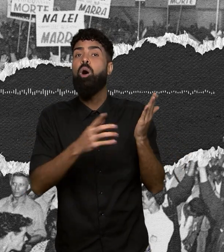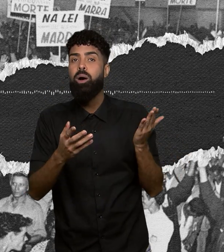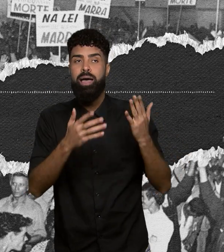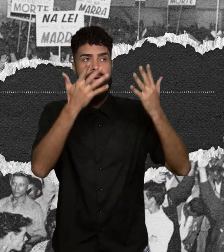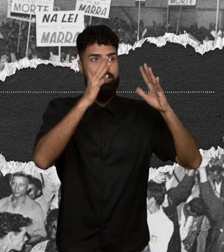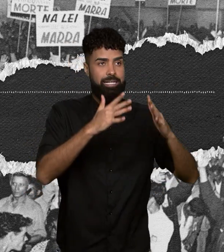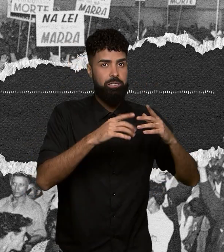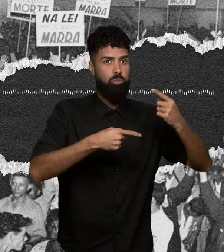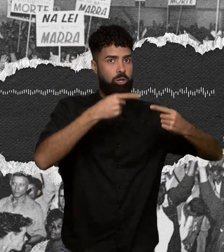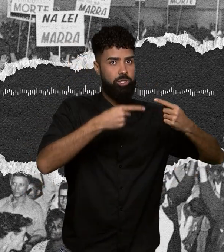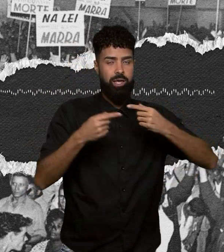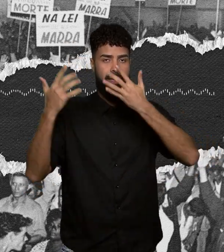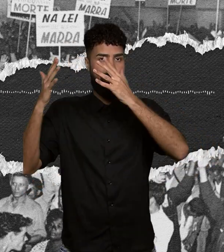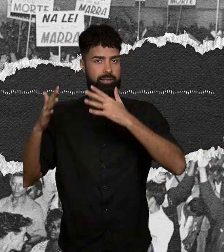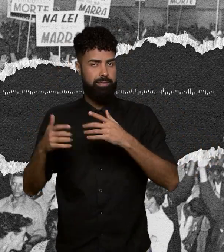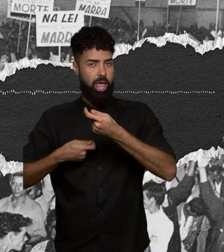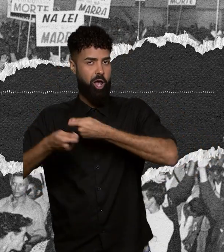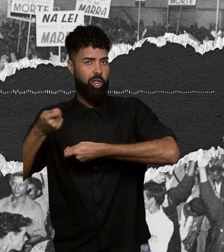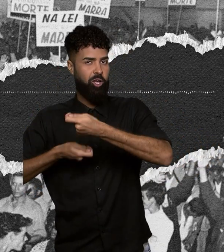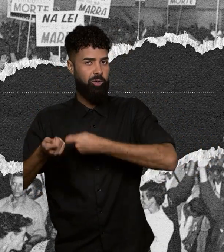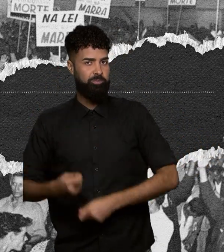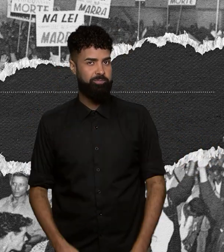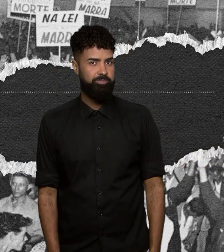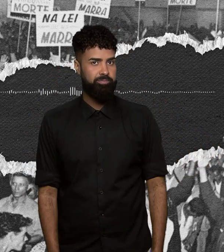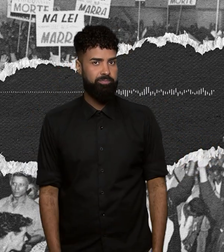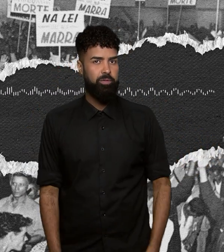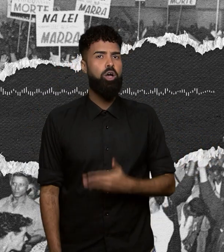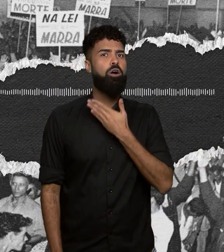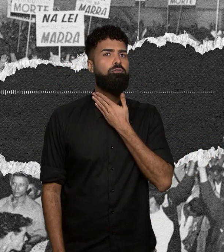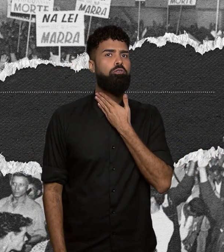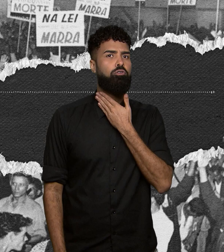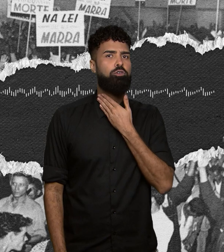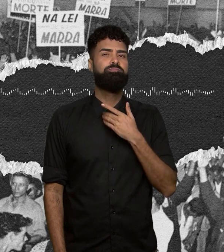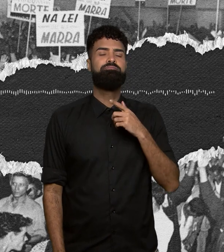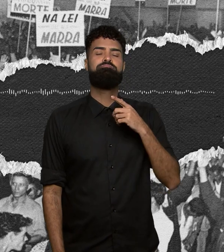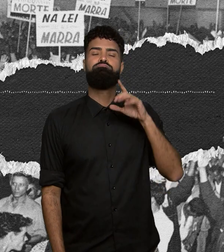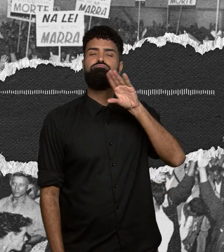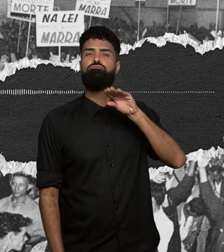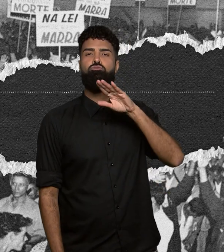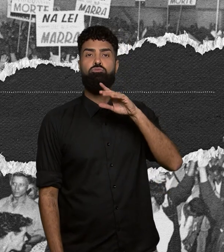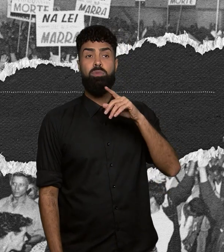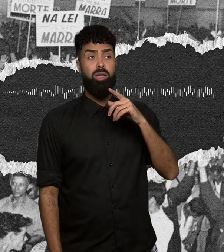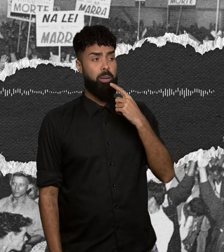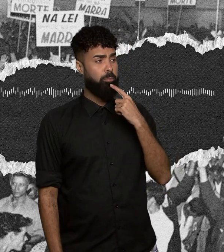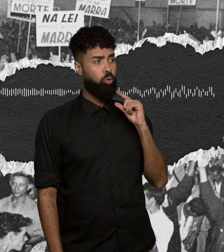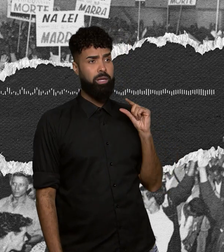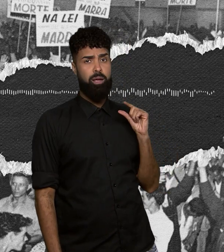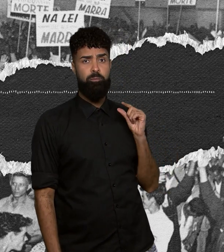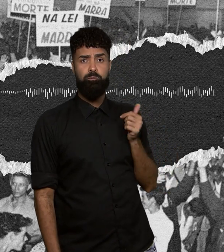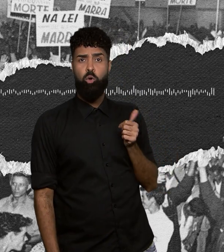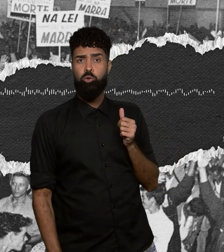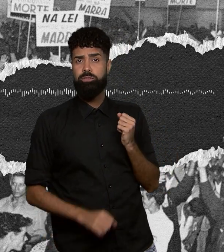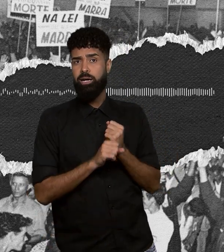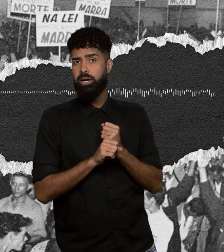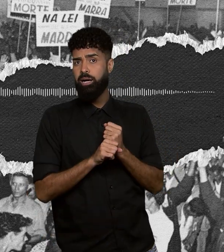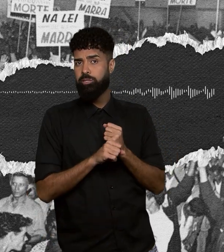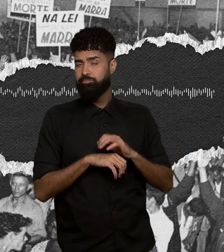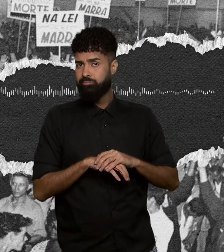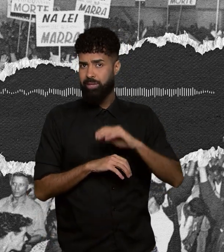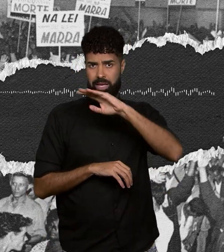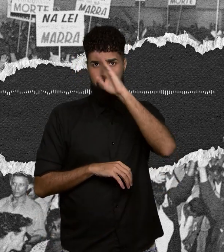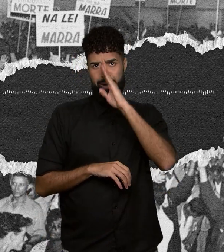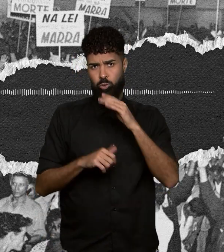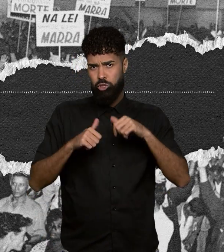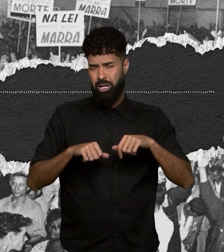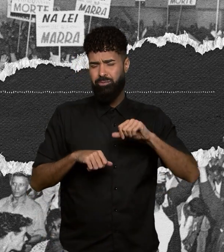a Econômica foi há muito pouco tempo apenas 11 anos e o Brasil sofria uma de suas